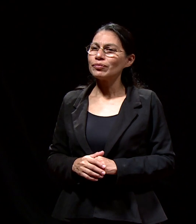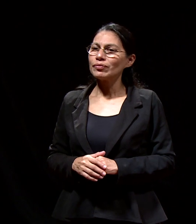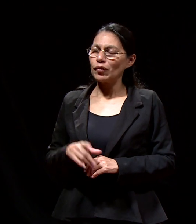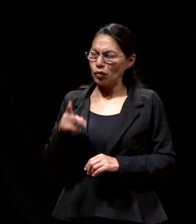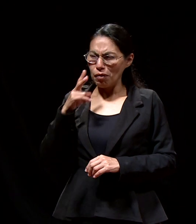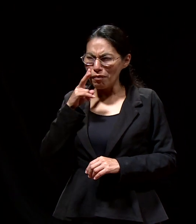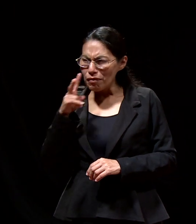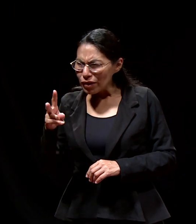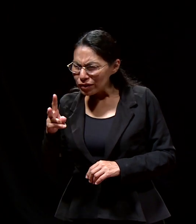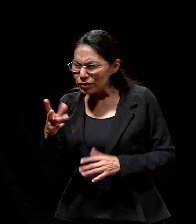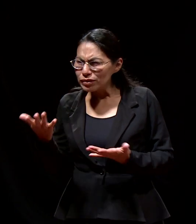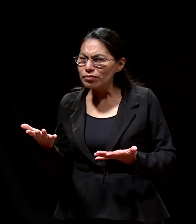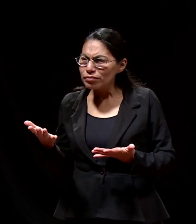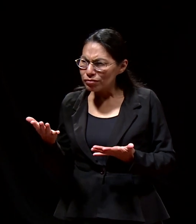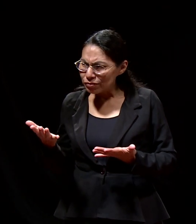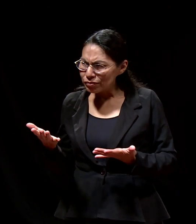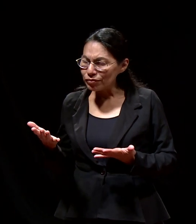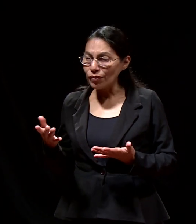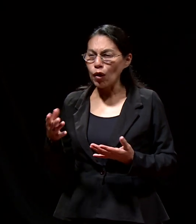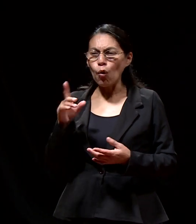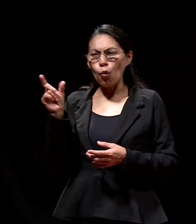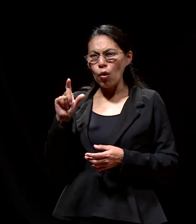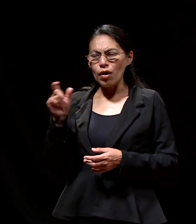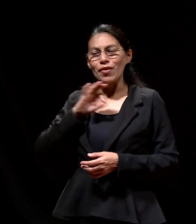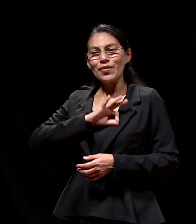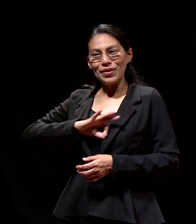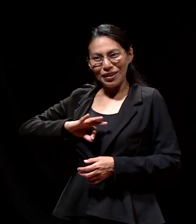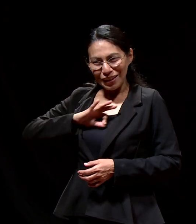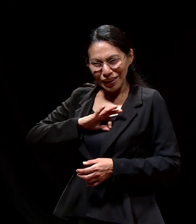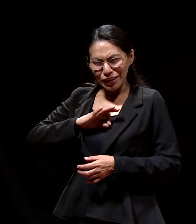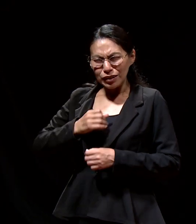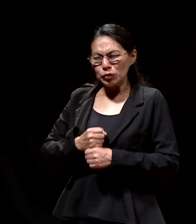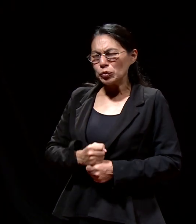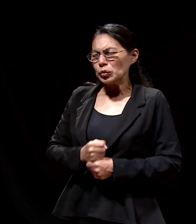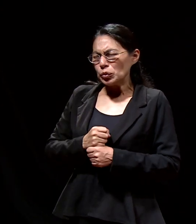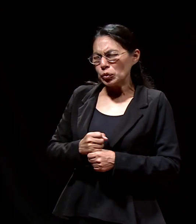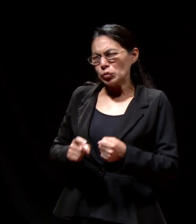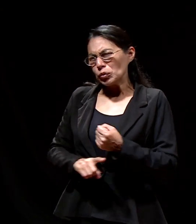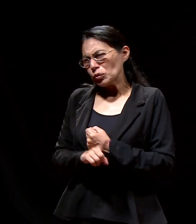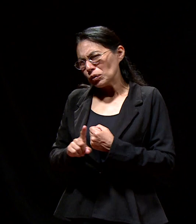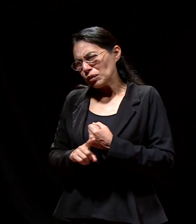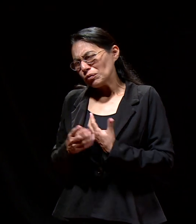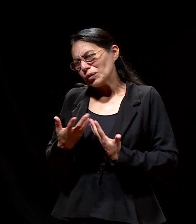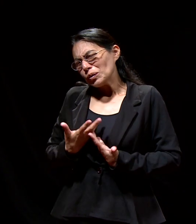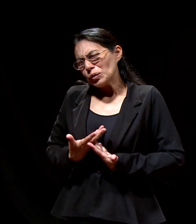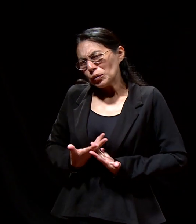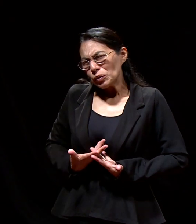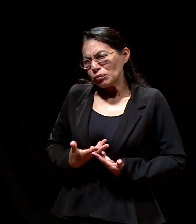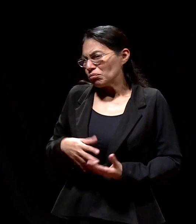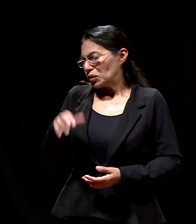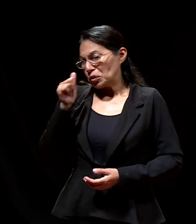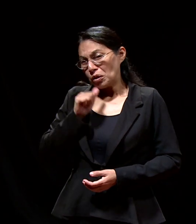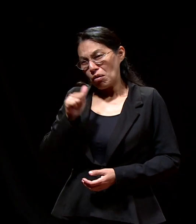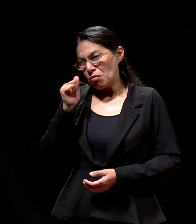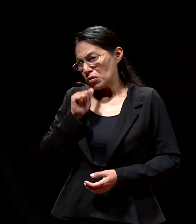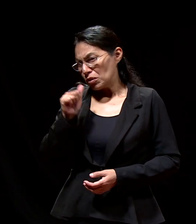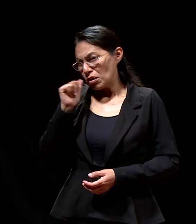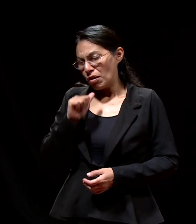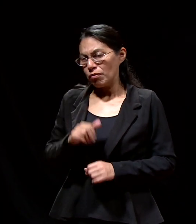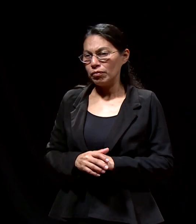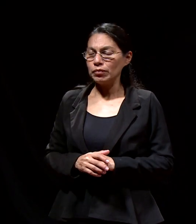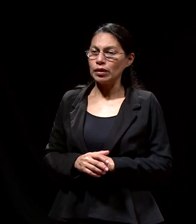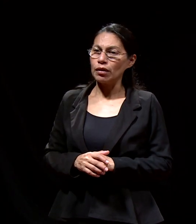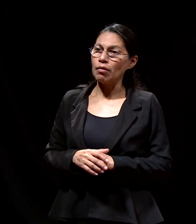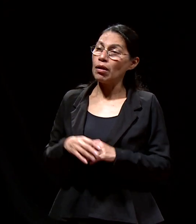están ahí presentes en tu momento de felicidad de angustia o de cualquier otra situación no solamente